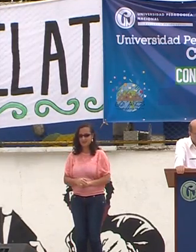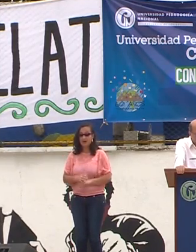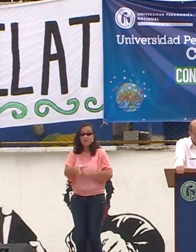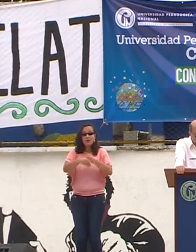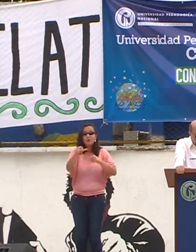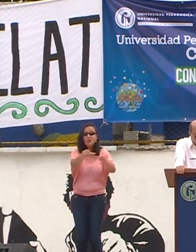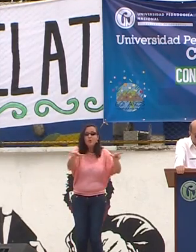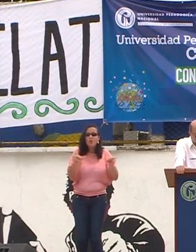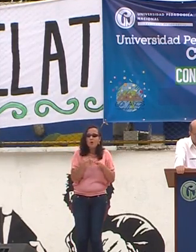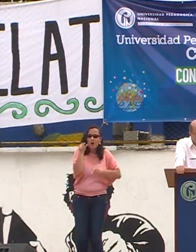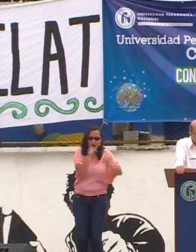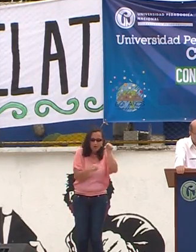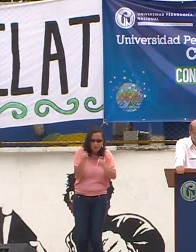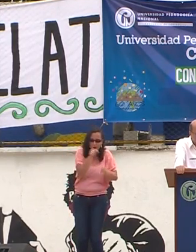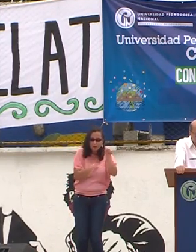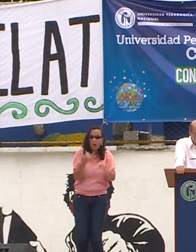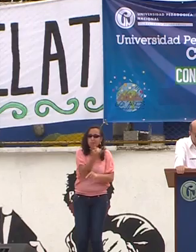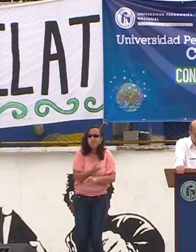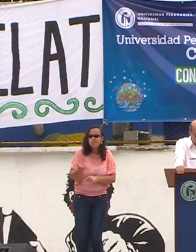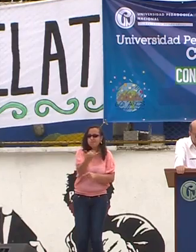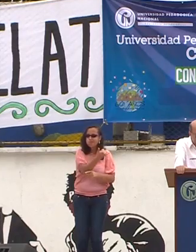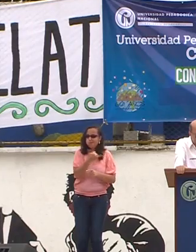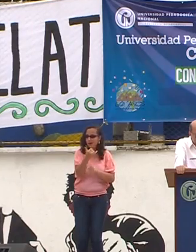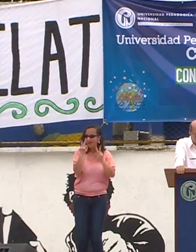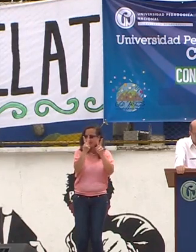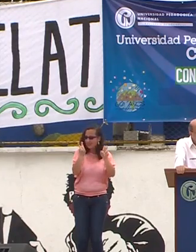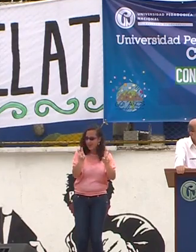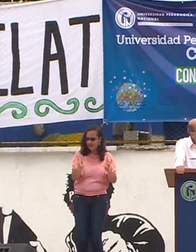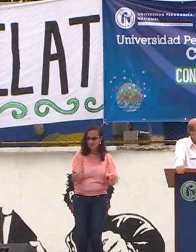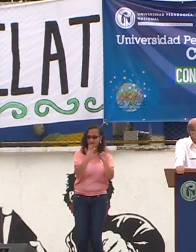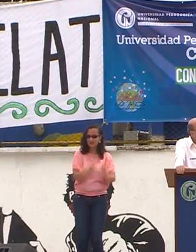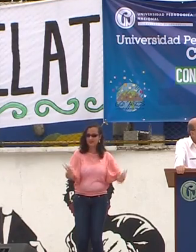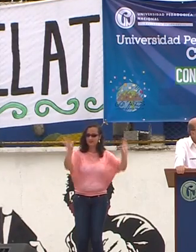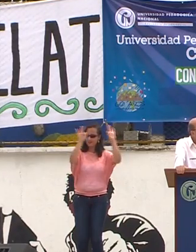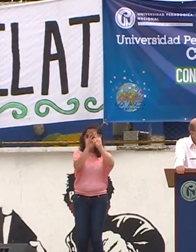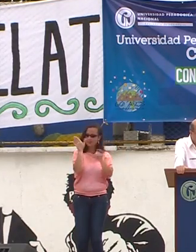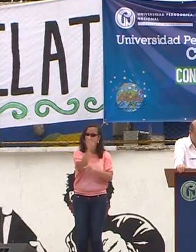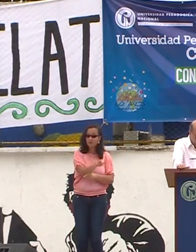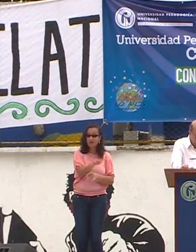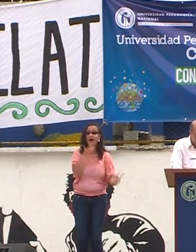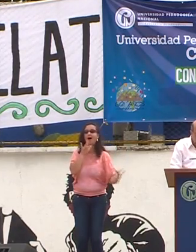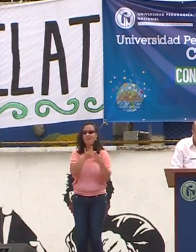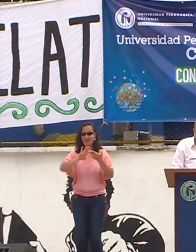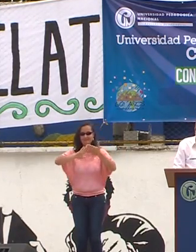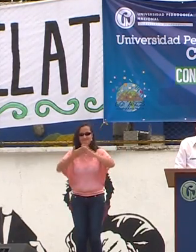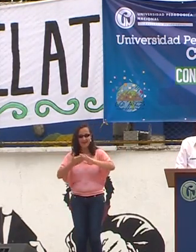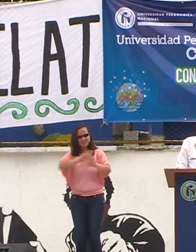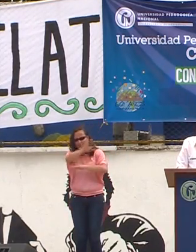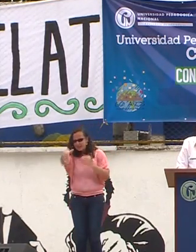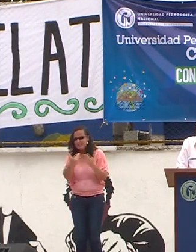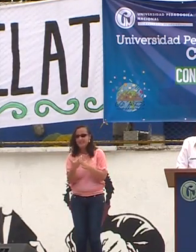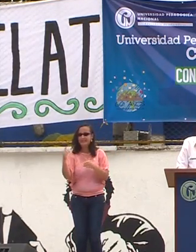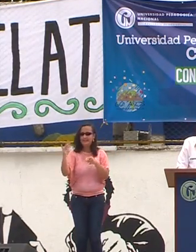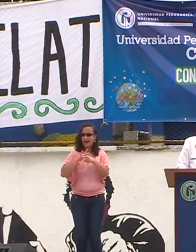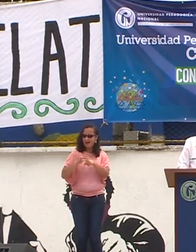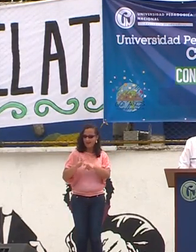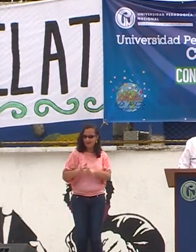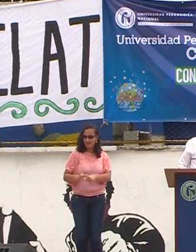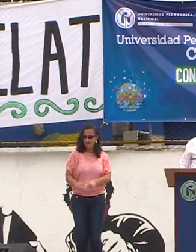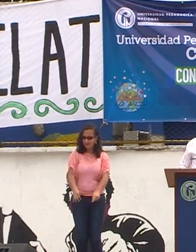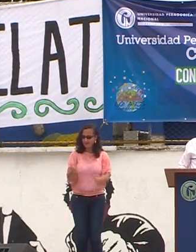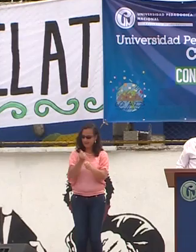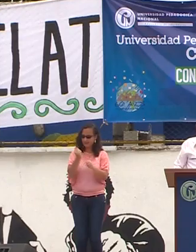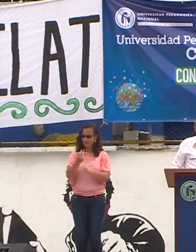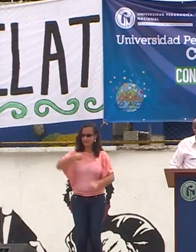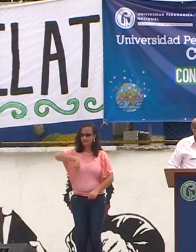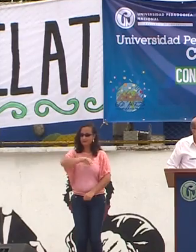iniciativas sobre los núcleos temáticos del EFE referidos a la paz. Todo esto